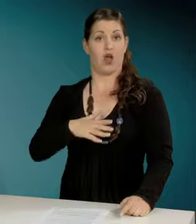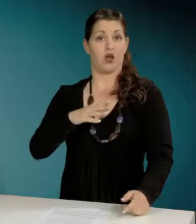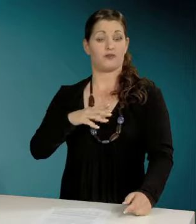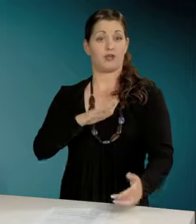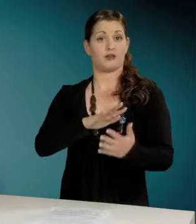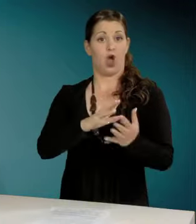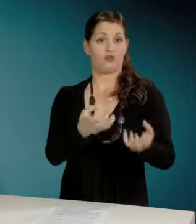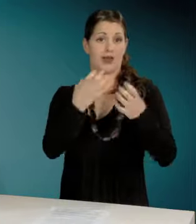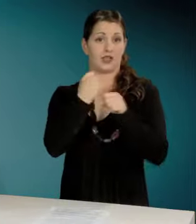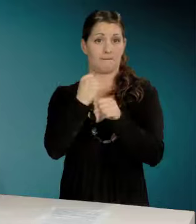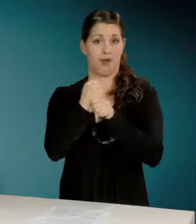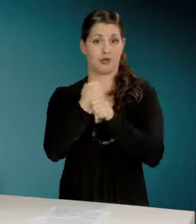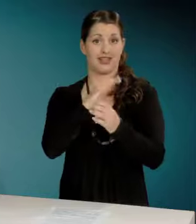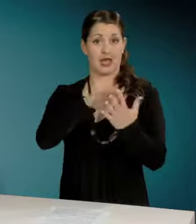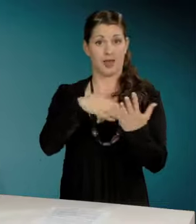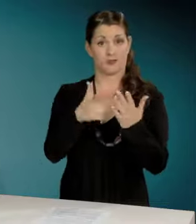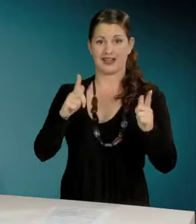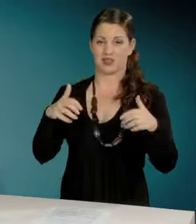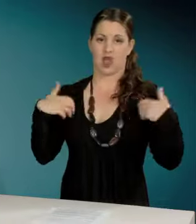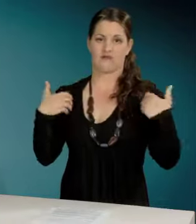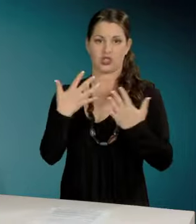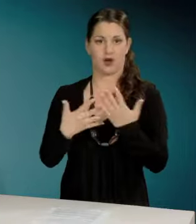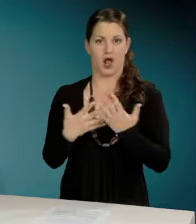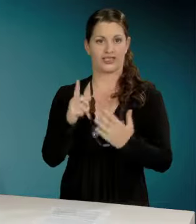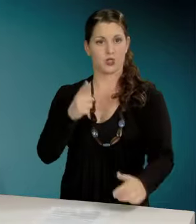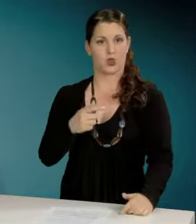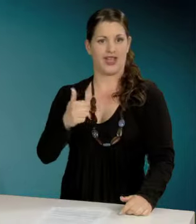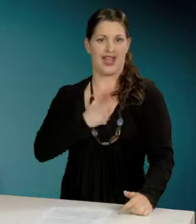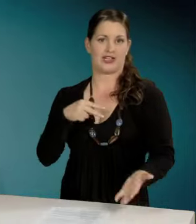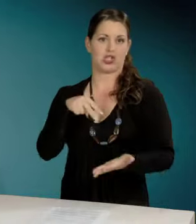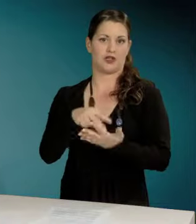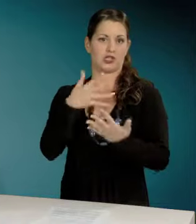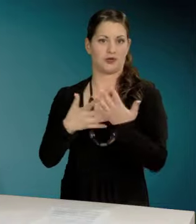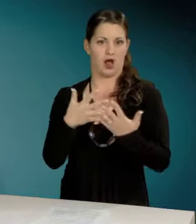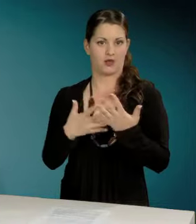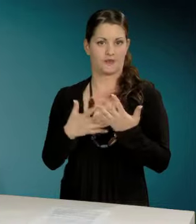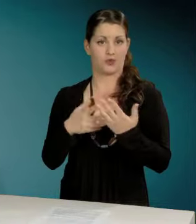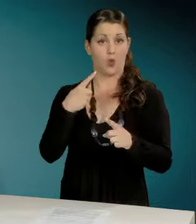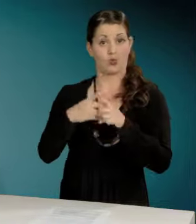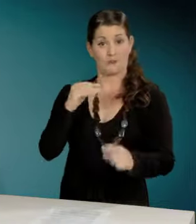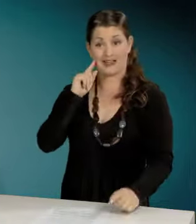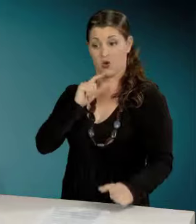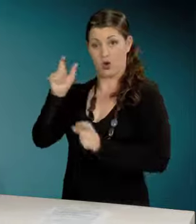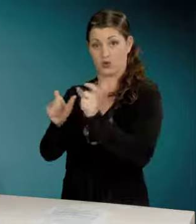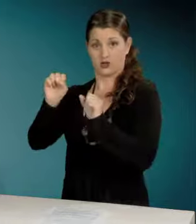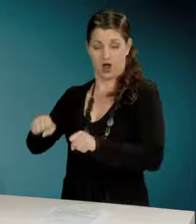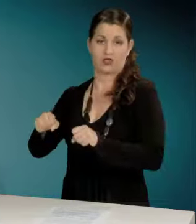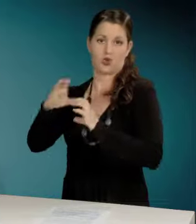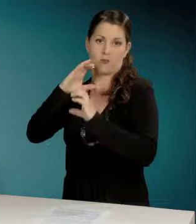darauf aufmerksam machen dass gebärdensprache keine affen sprache sondern eine eigenständige sprache ist und dass man mit